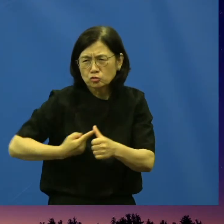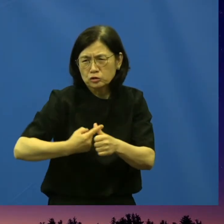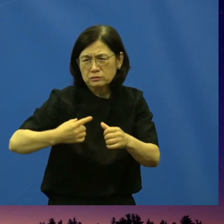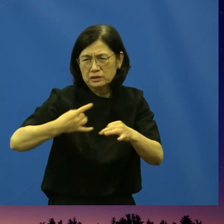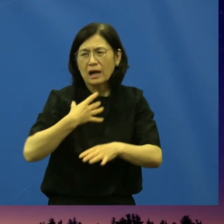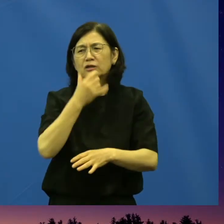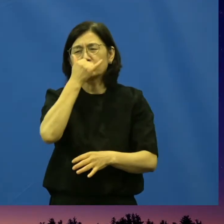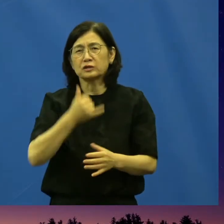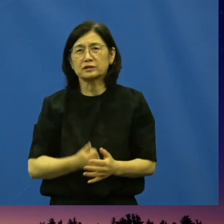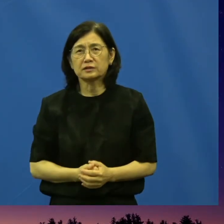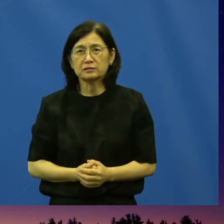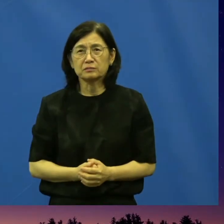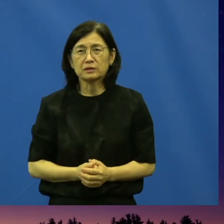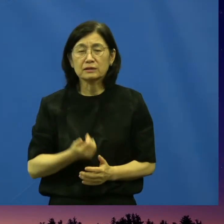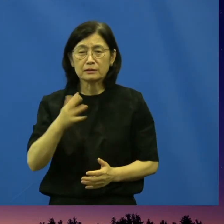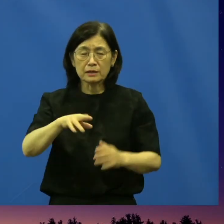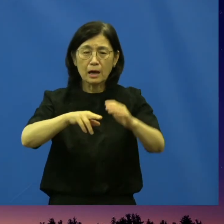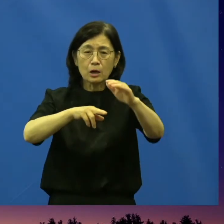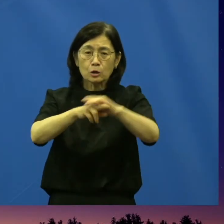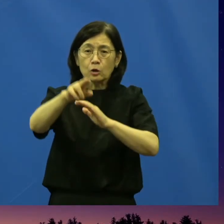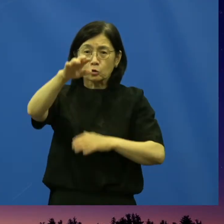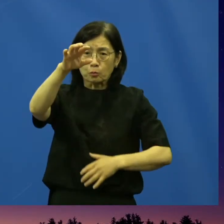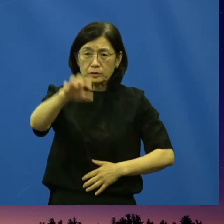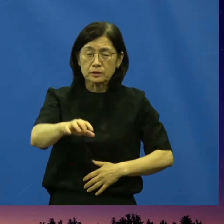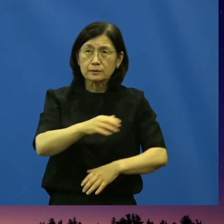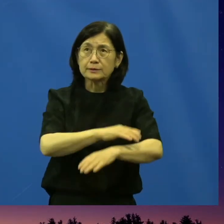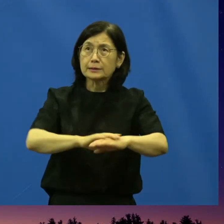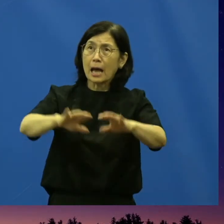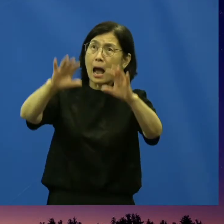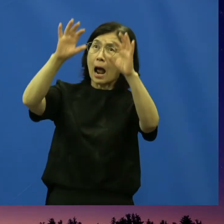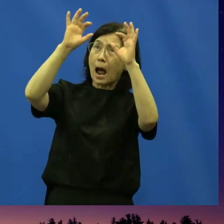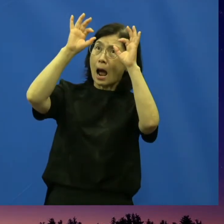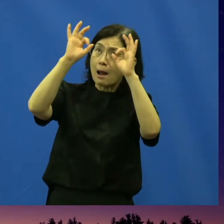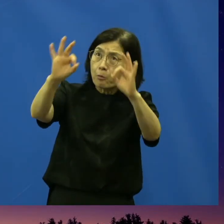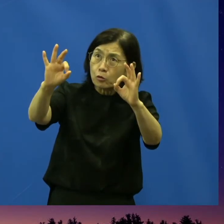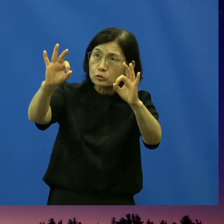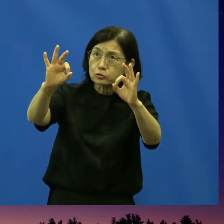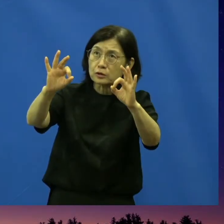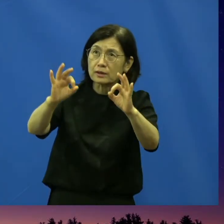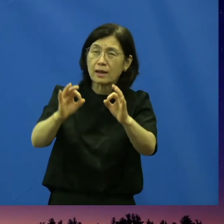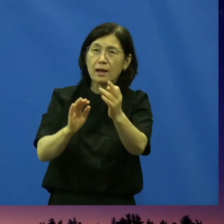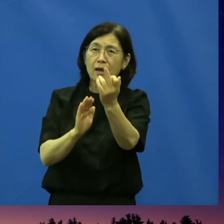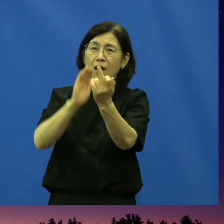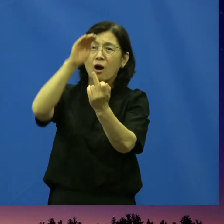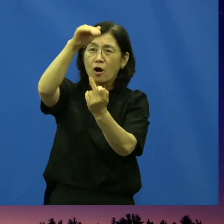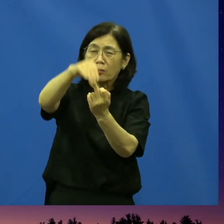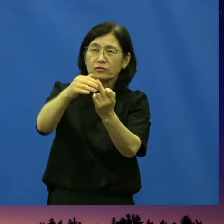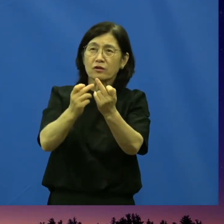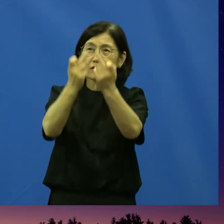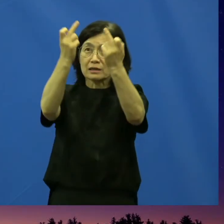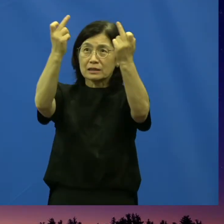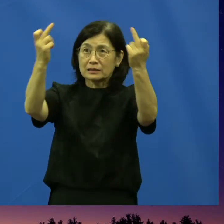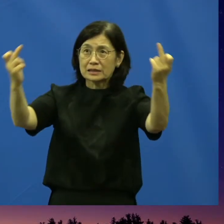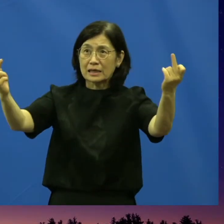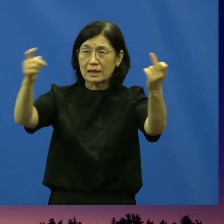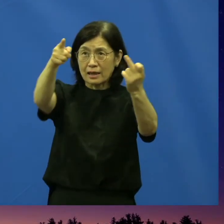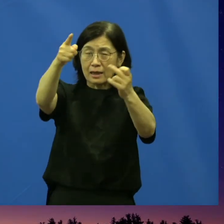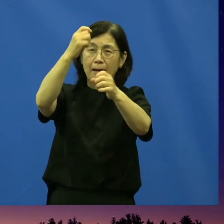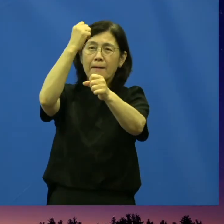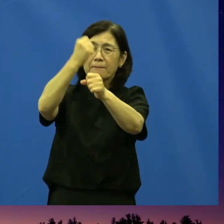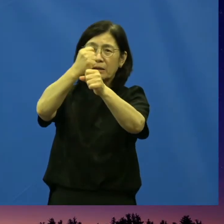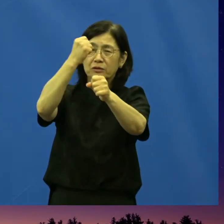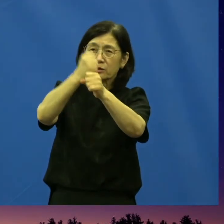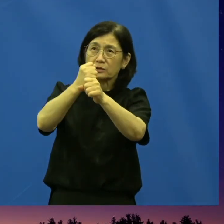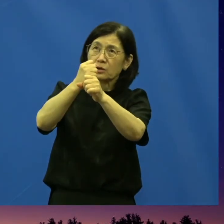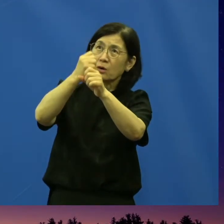언덕이나 산에 위치해 두게 있습니다. 그래서 가는 길을 선명한 표식판을, 이정표를 만들어 놓고